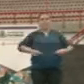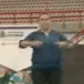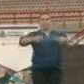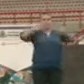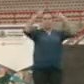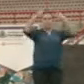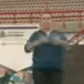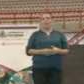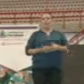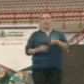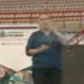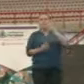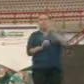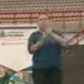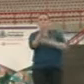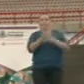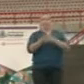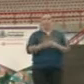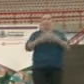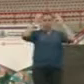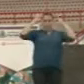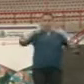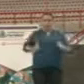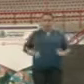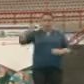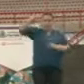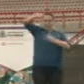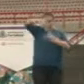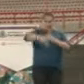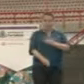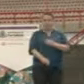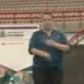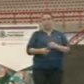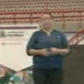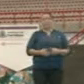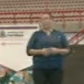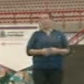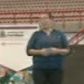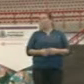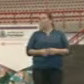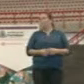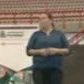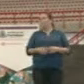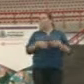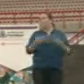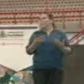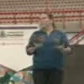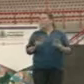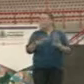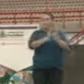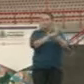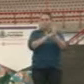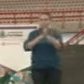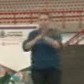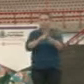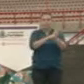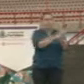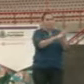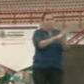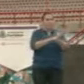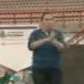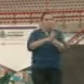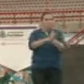roupa de mergulho. Ele criou o primeiro paraquedas que nós temos notícia, tá? Então ele era um cientista e ao